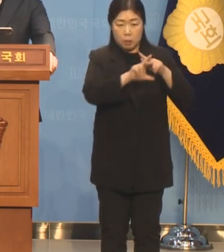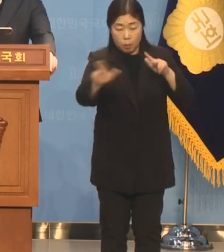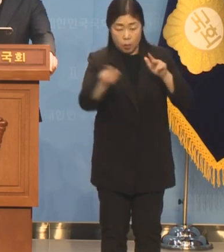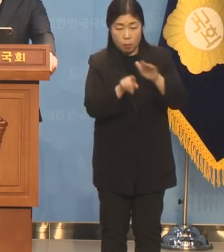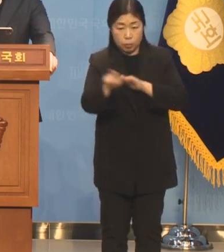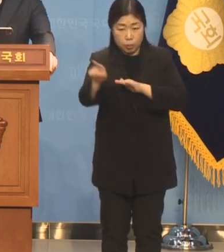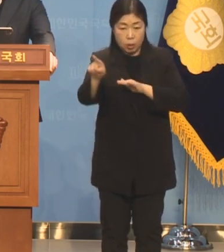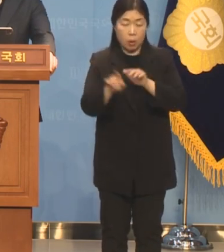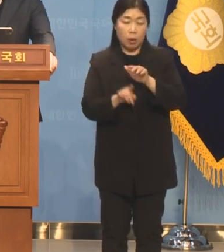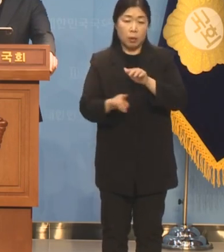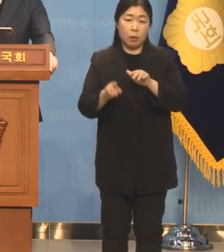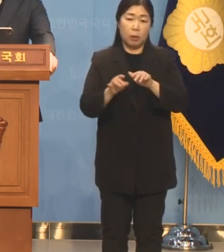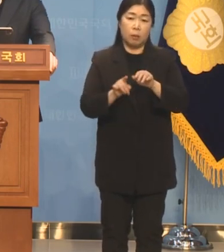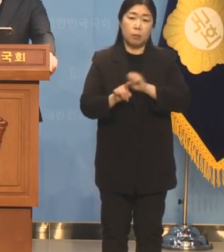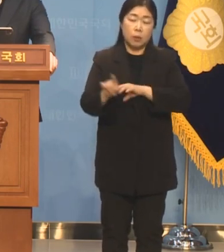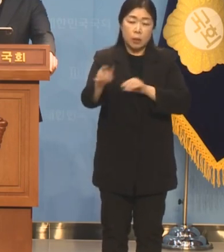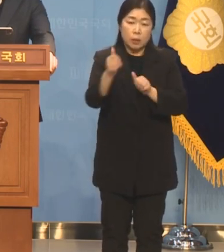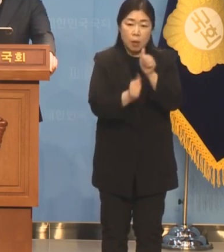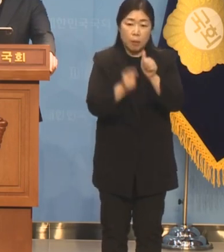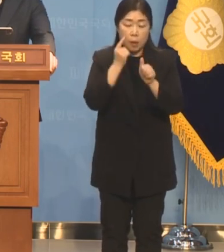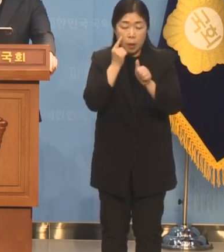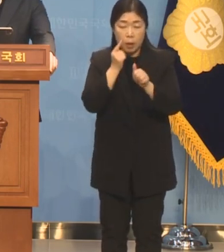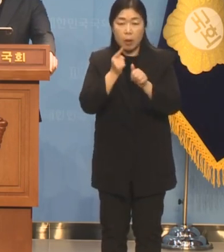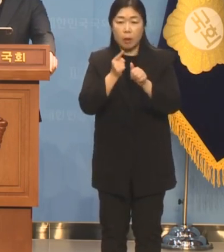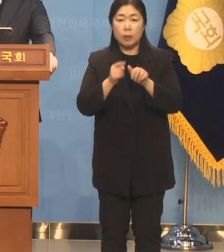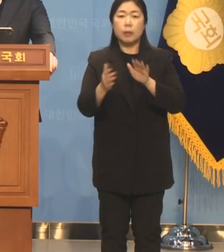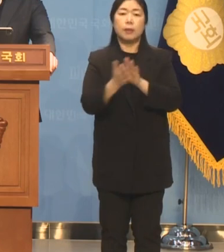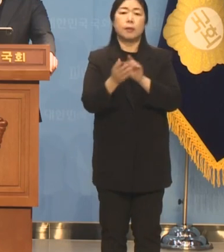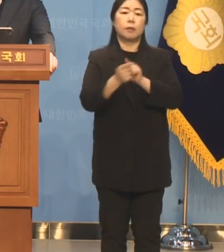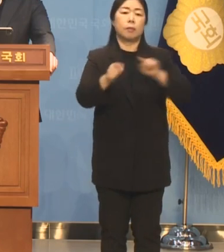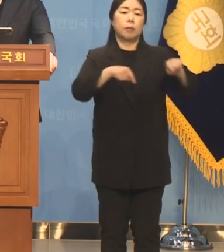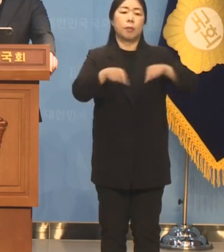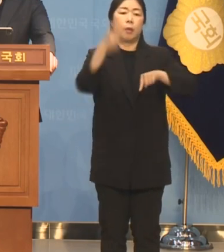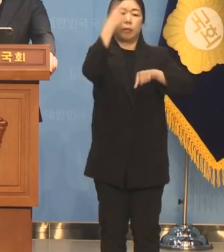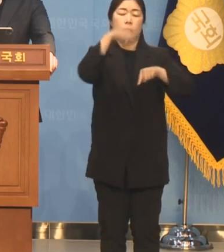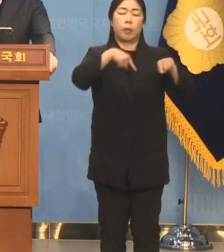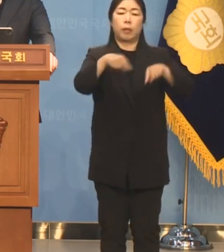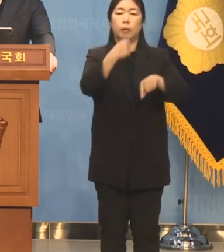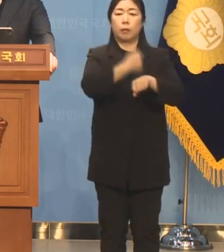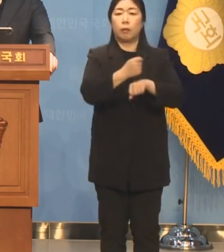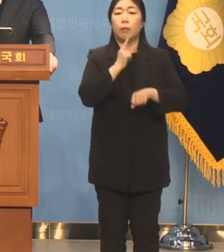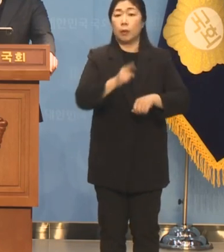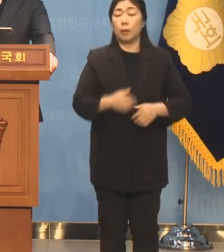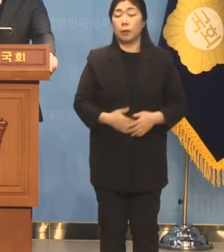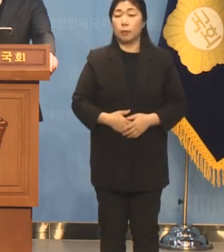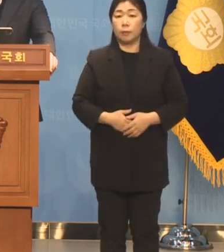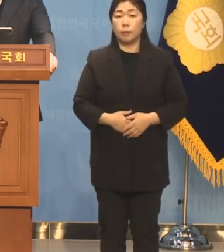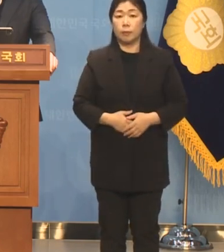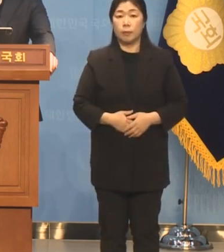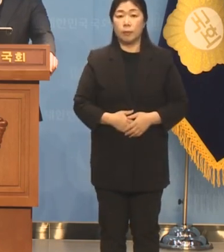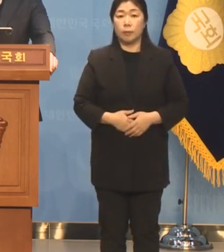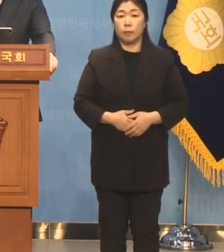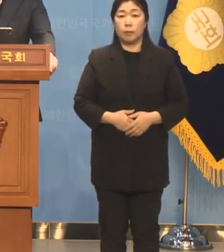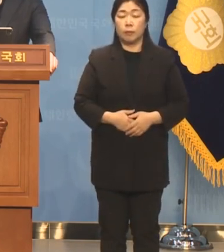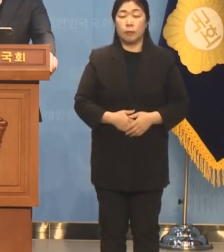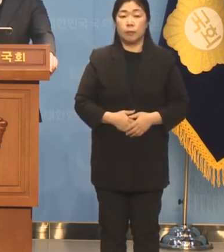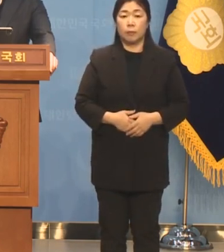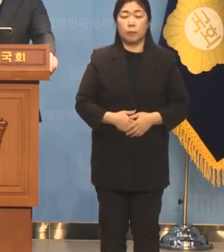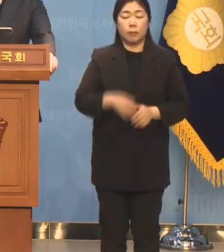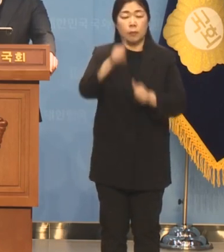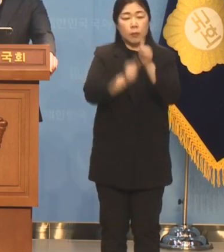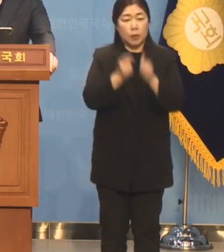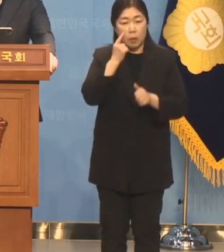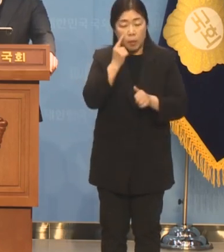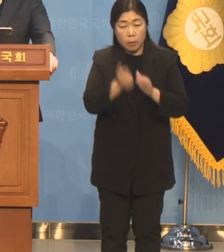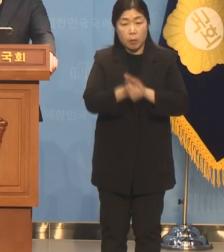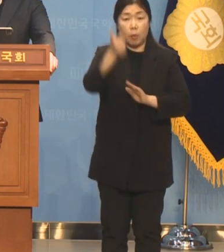발사 순항미사일 시험 발사를 직접 참관했음이 밝혀졌습니다. 북한이 시험 발사에